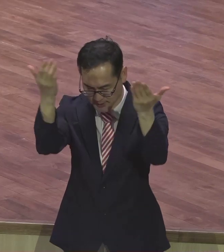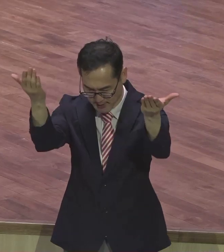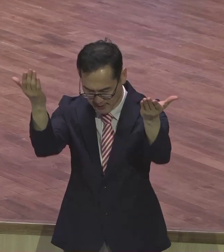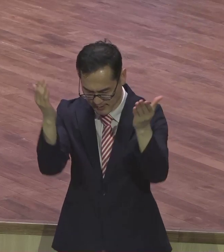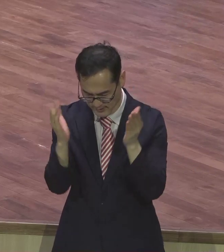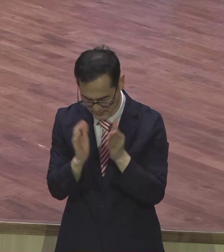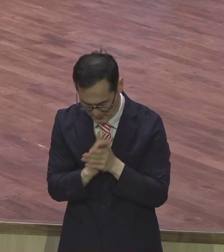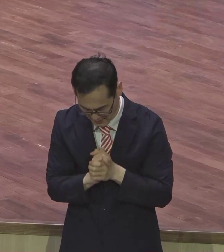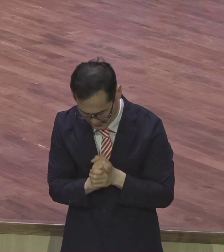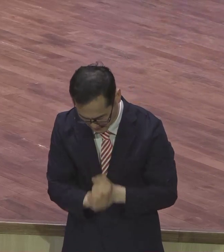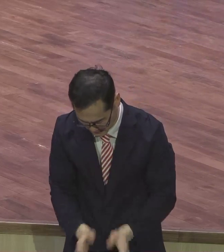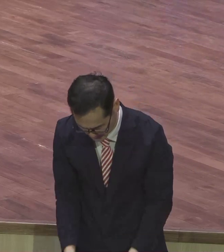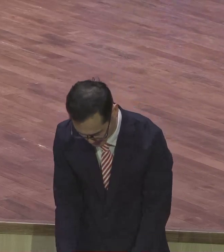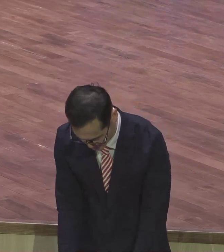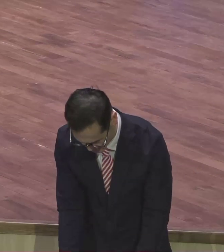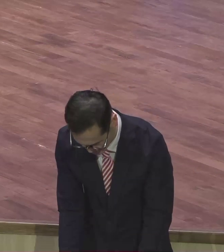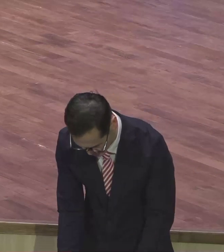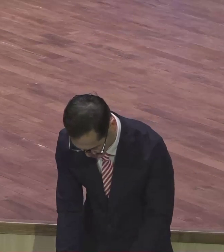아멘